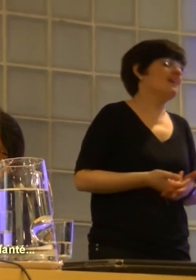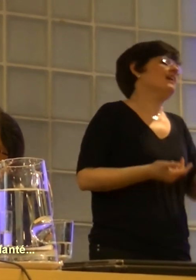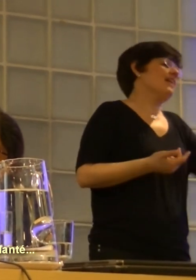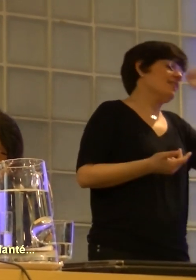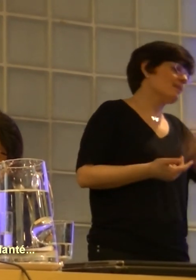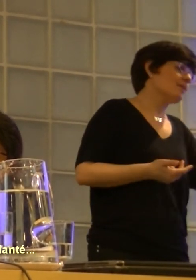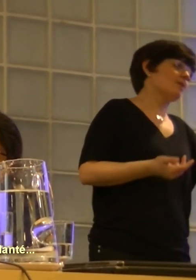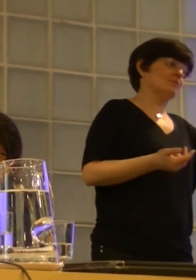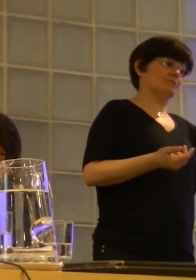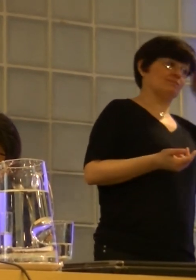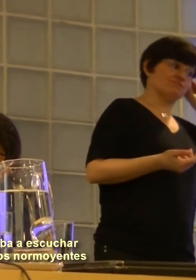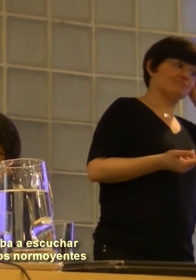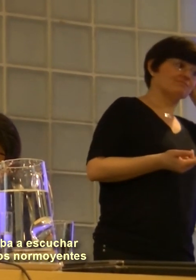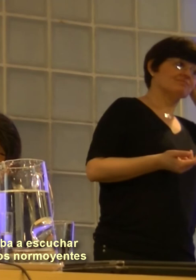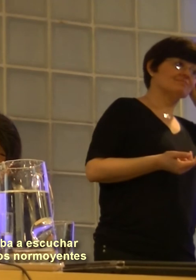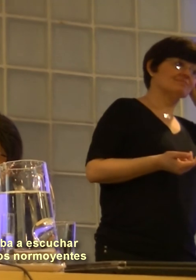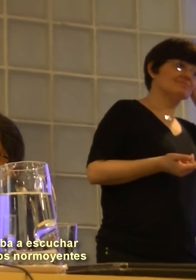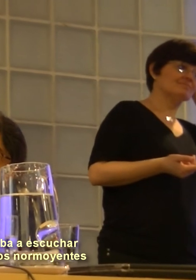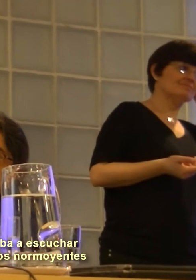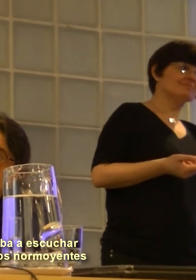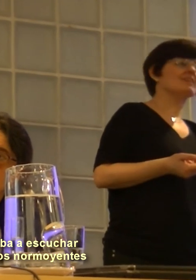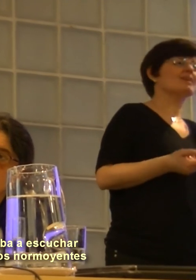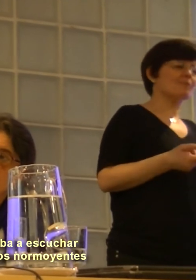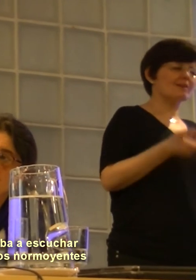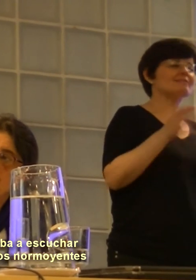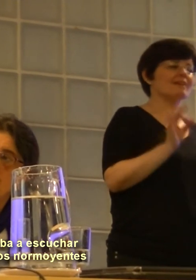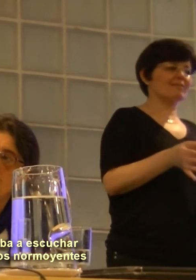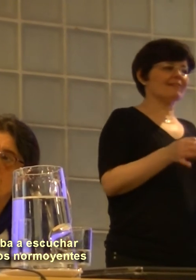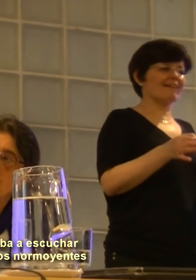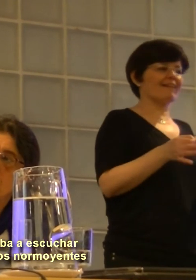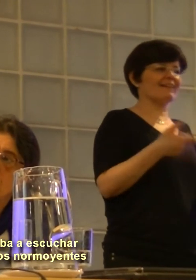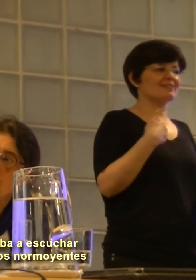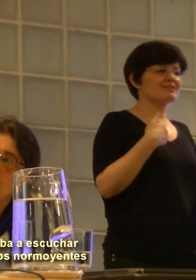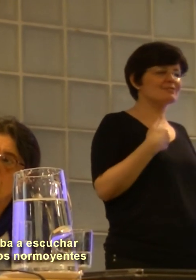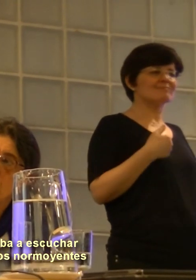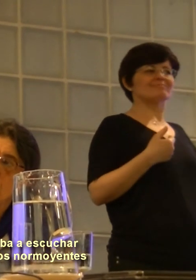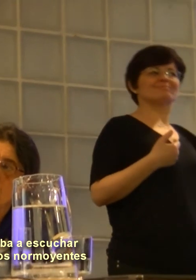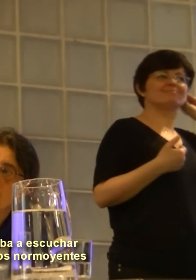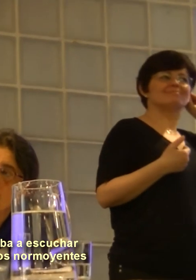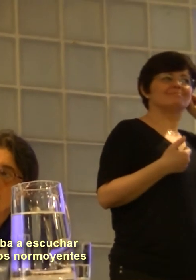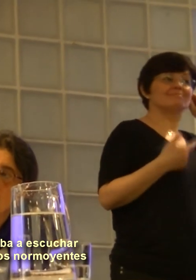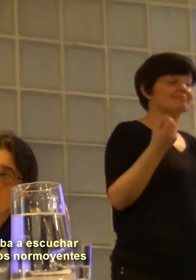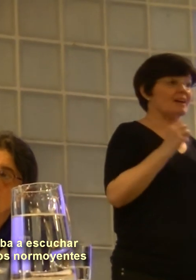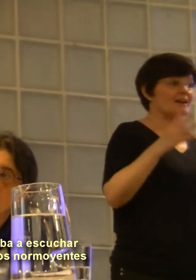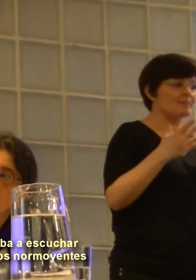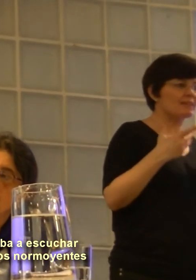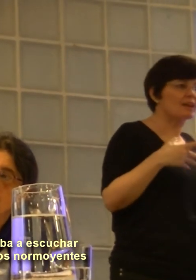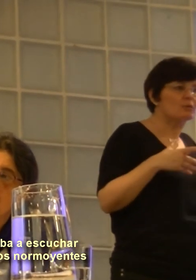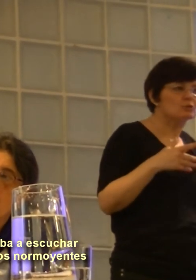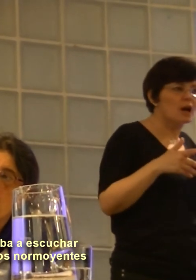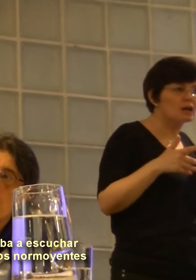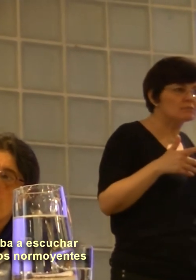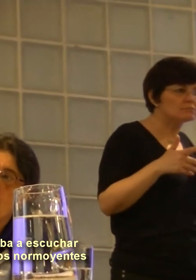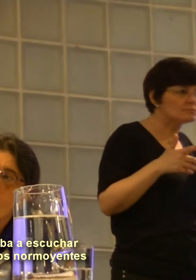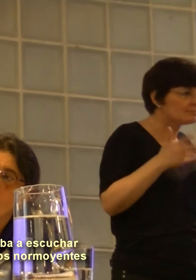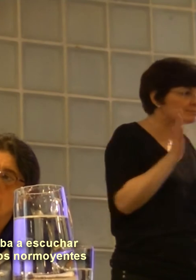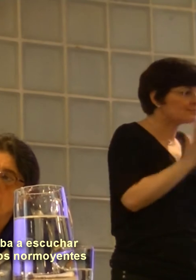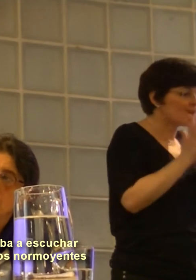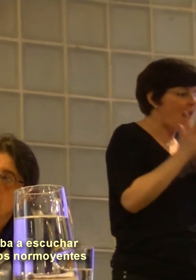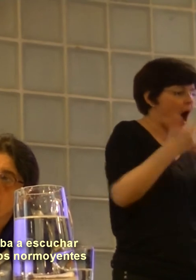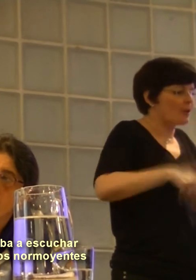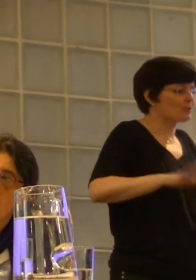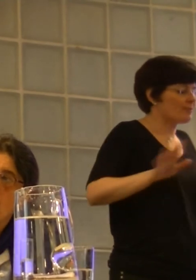implanté, yo igual sabía que con el implante no iba a escuchar de golpe, de un día para el otro, como